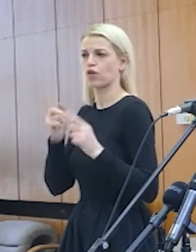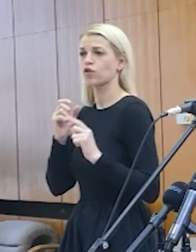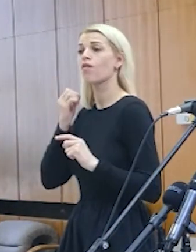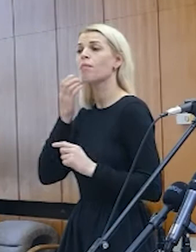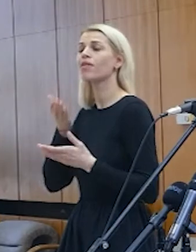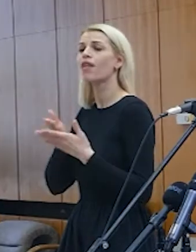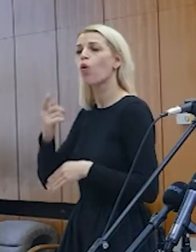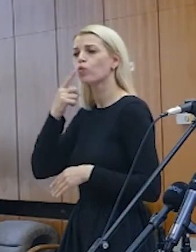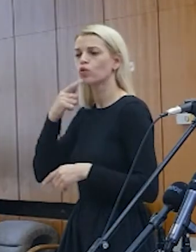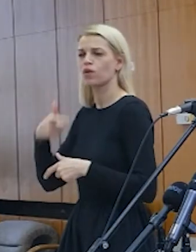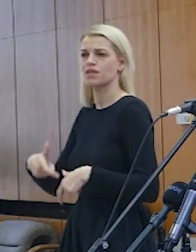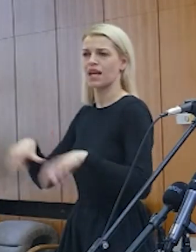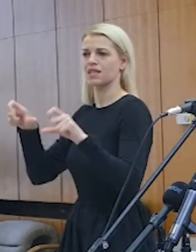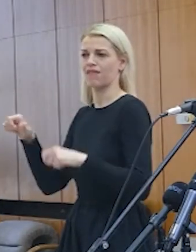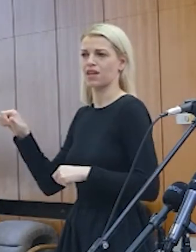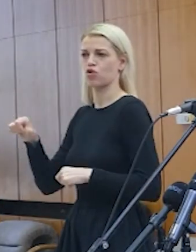ropa stopnúť úplne.